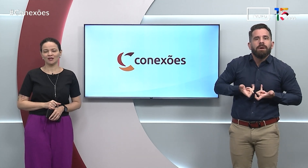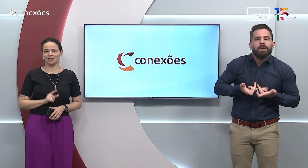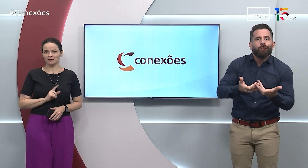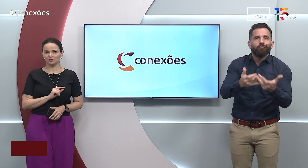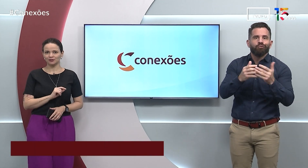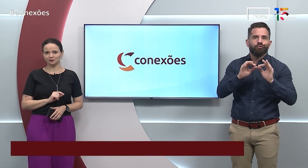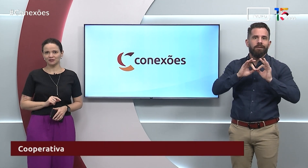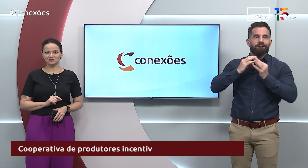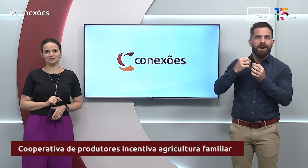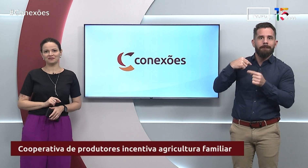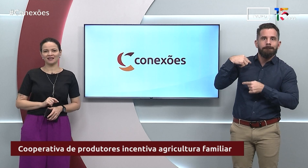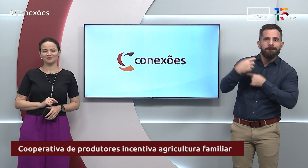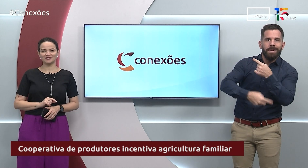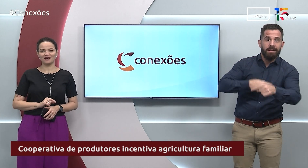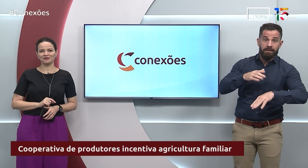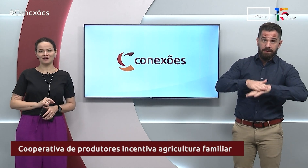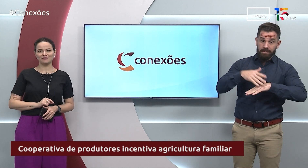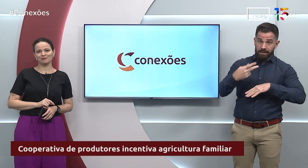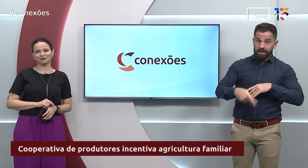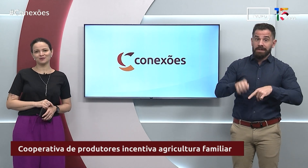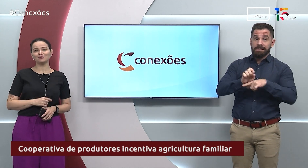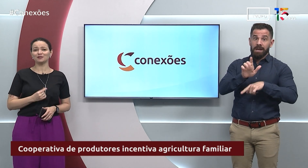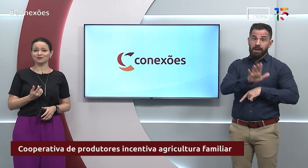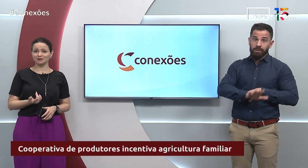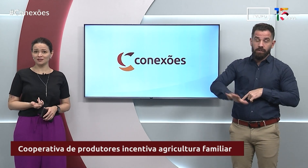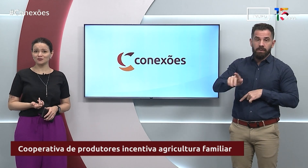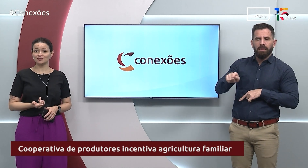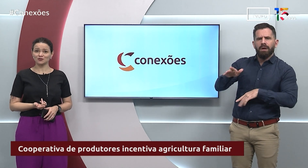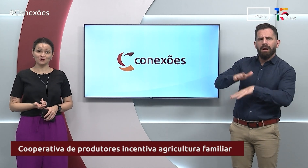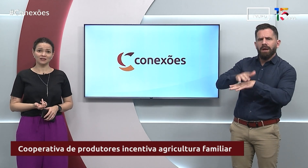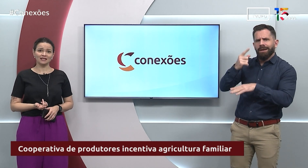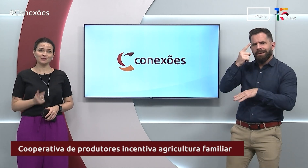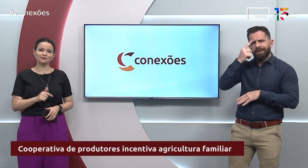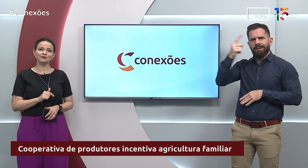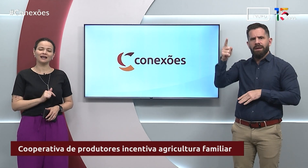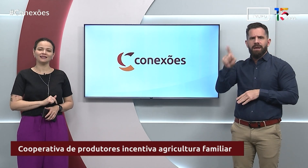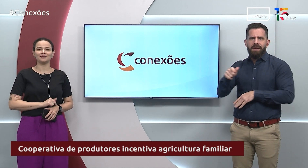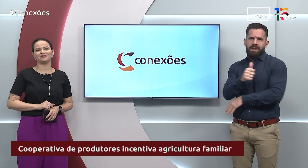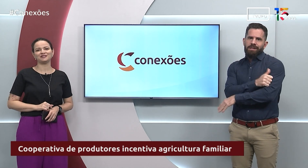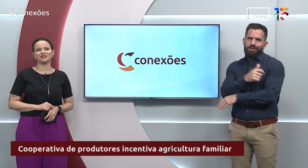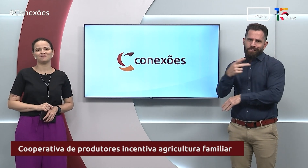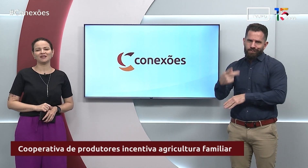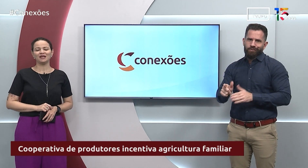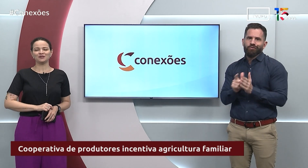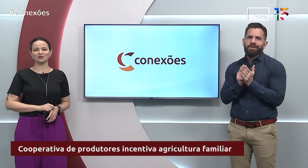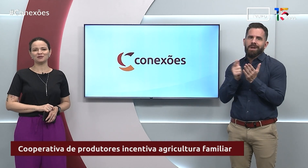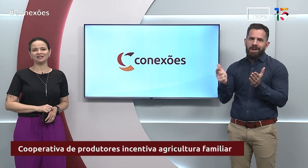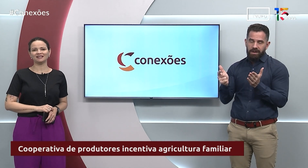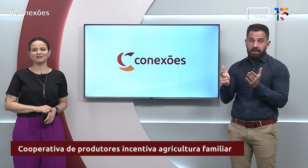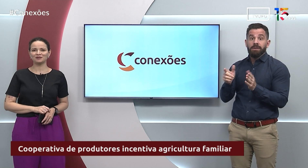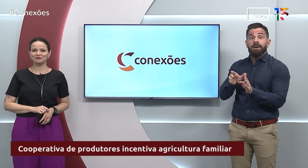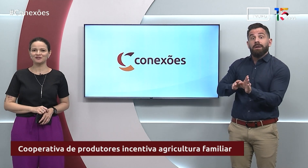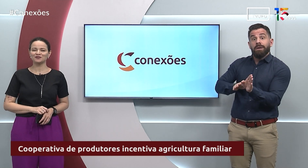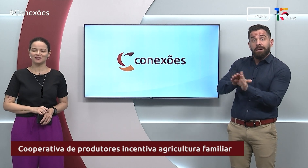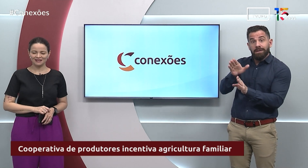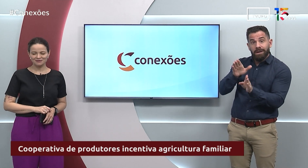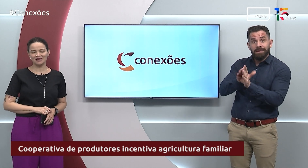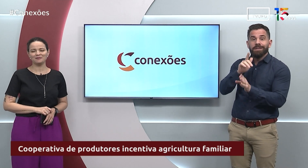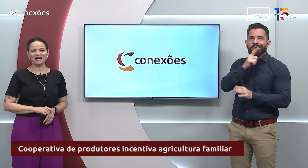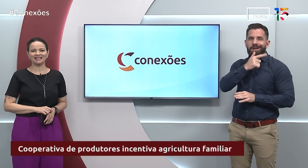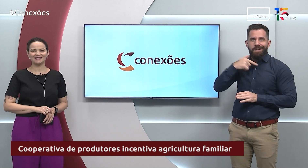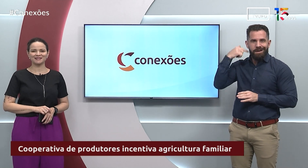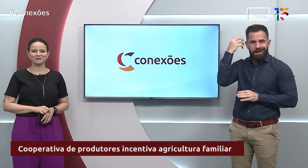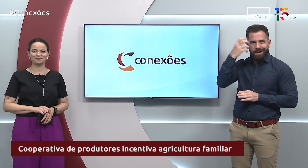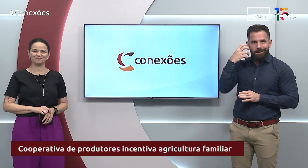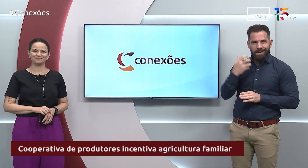estado. E o conteúdo que a gente vai mostrar agora foi produzido por estudantes de jornalismo aqui da UFG, sob a orientação da professora